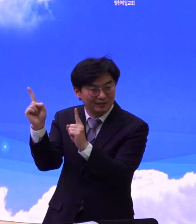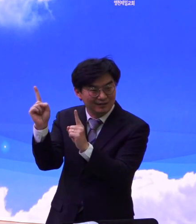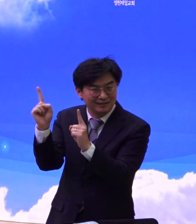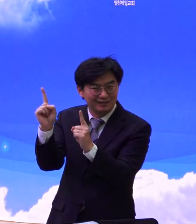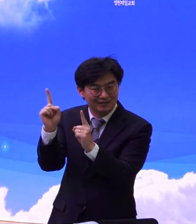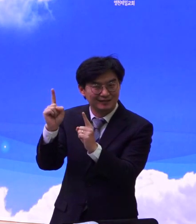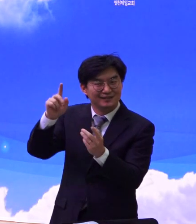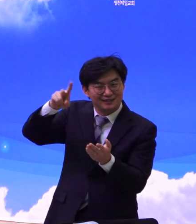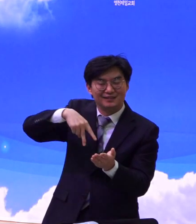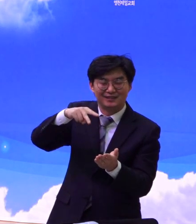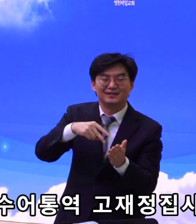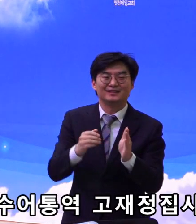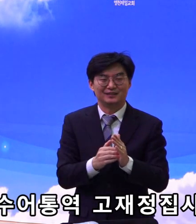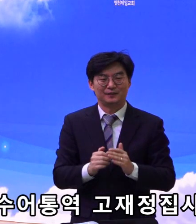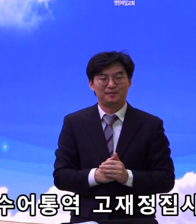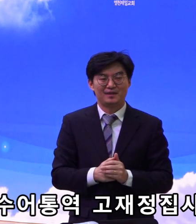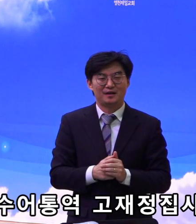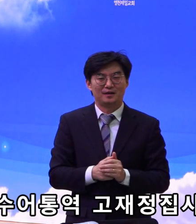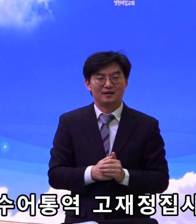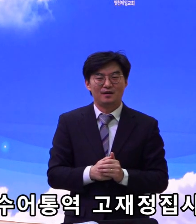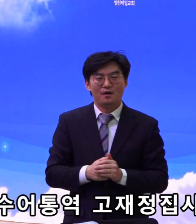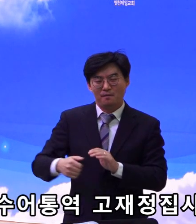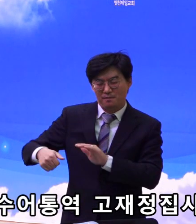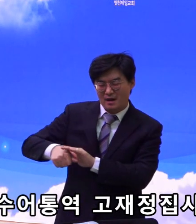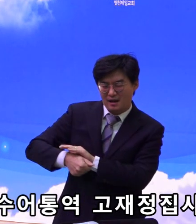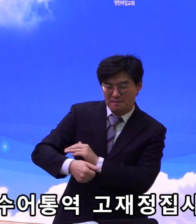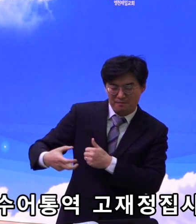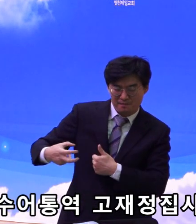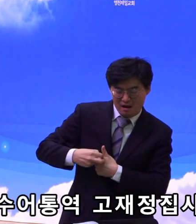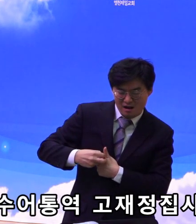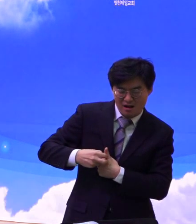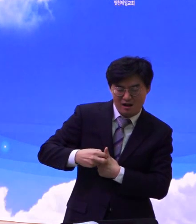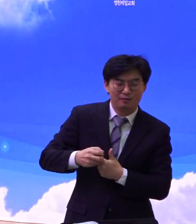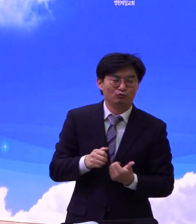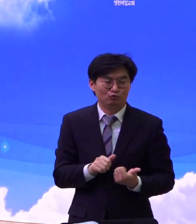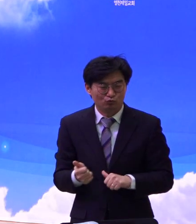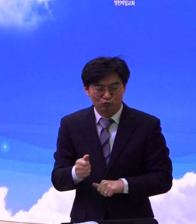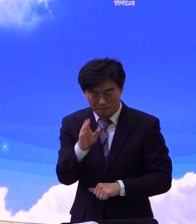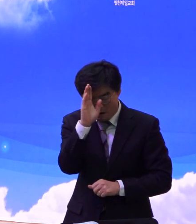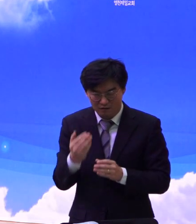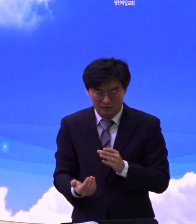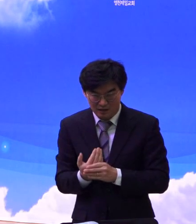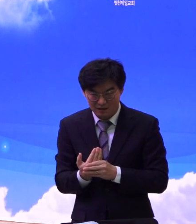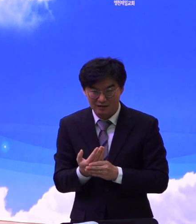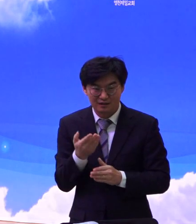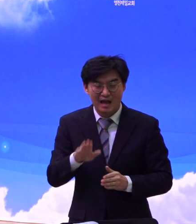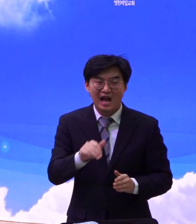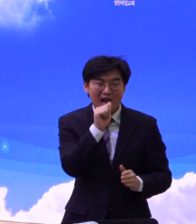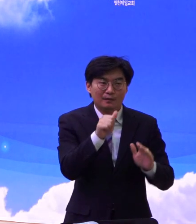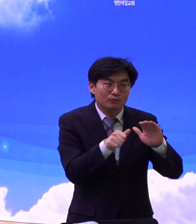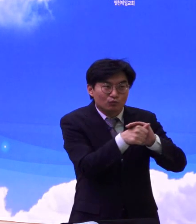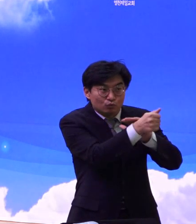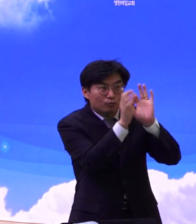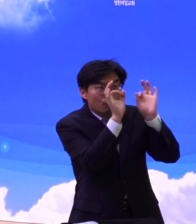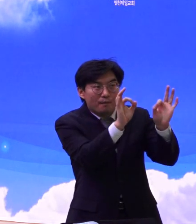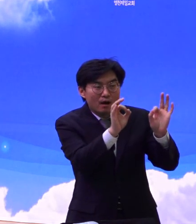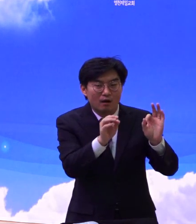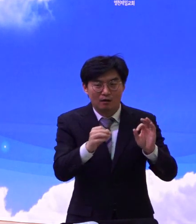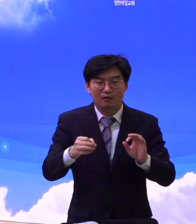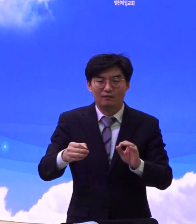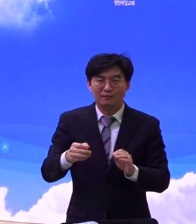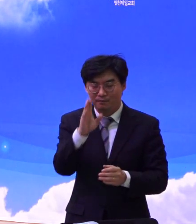나눴습니다. 불뱀에 물리고 나서 죽어가는데 치료도 받지 않고 살아나는 놀라운